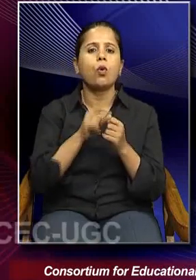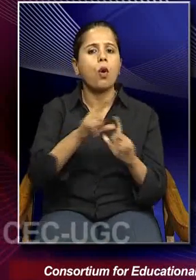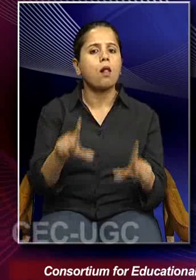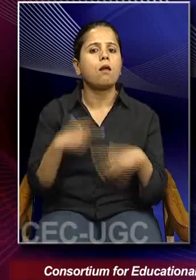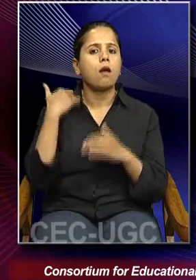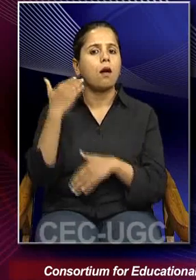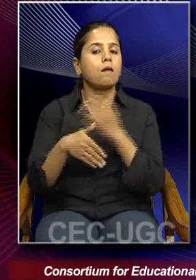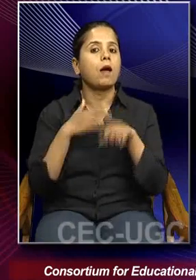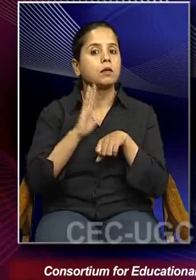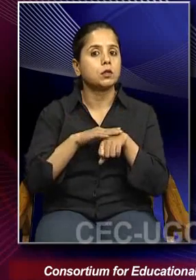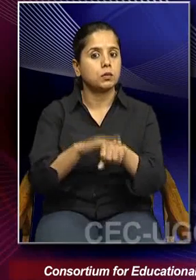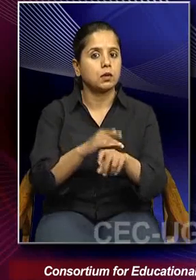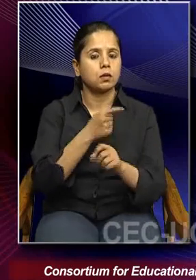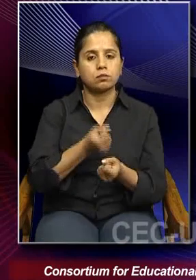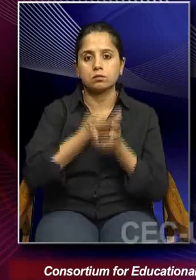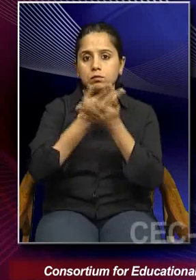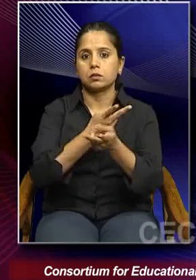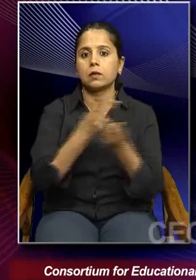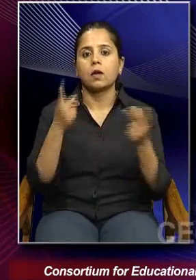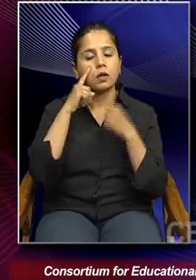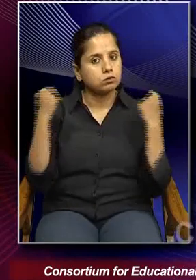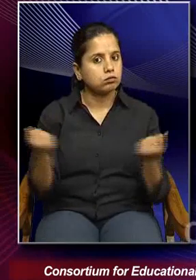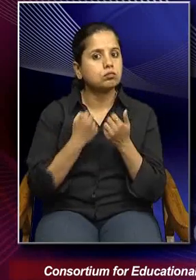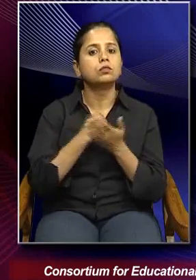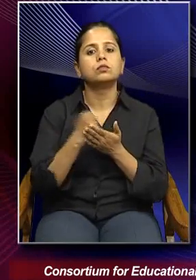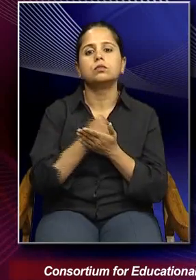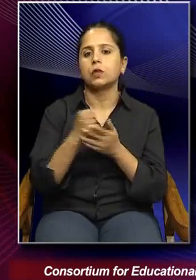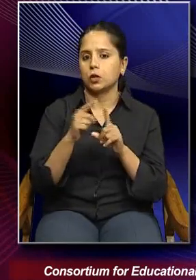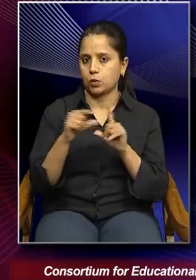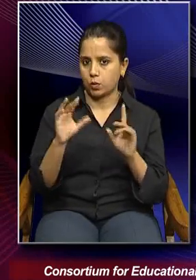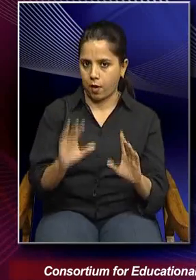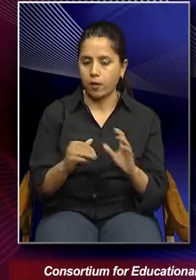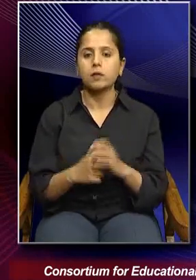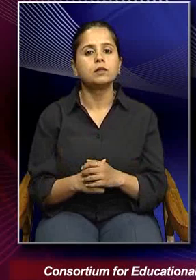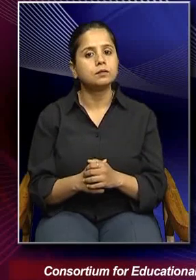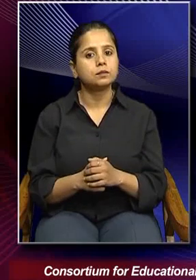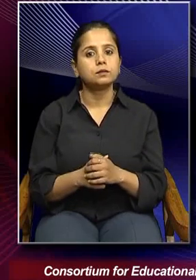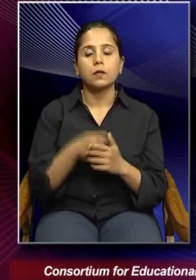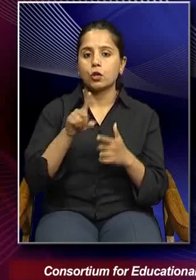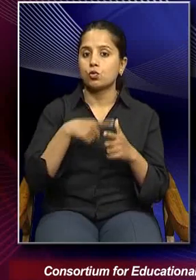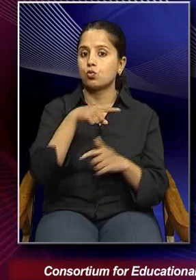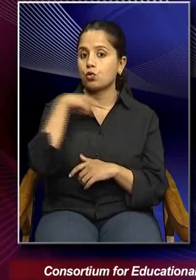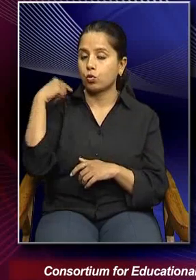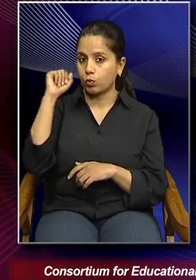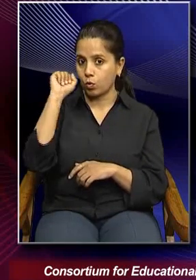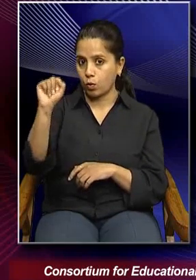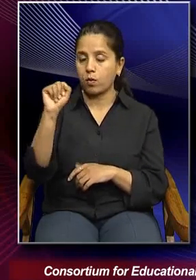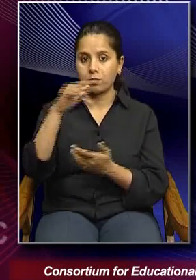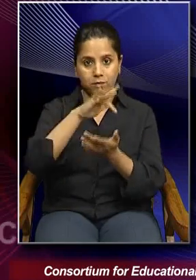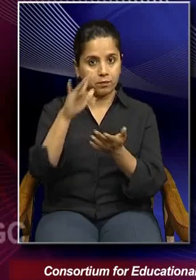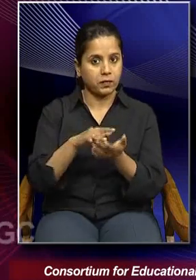अनुभव को अभिव्यक्त करने का पर्यटन किया जोधपुर में